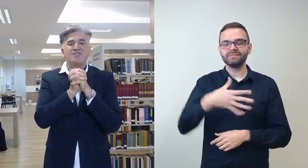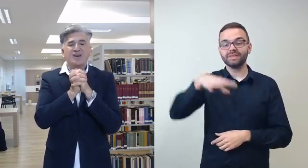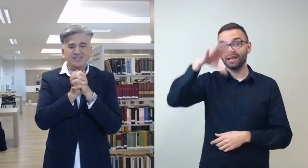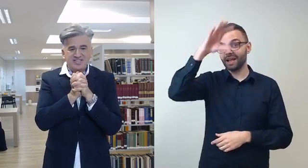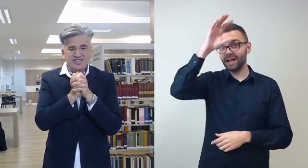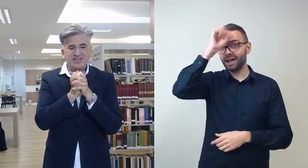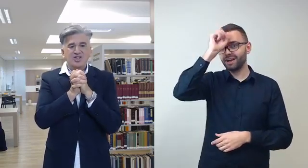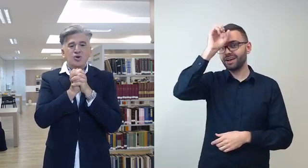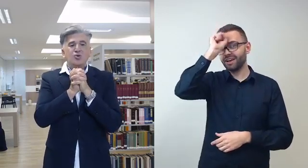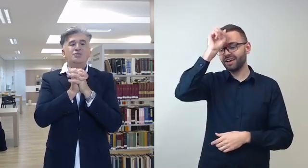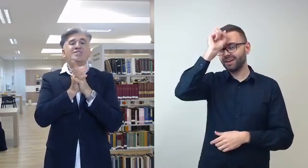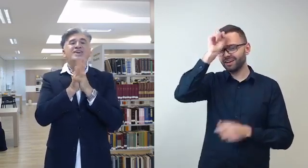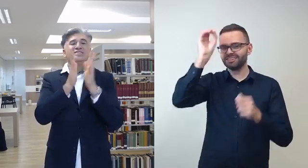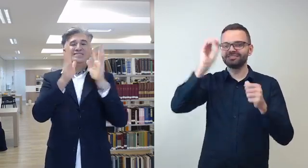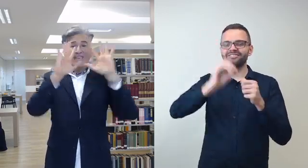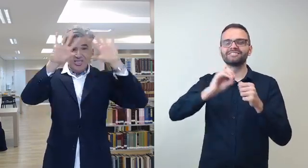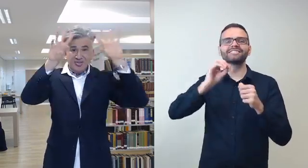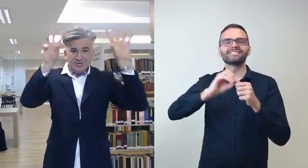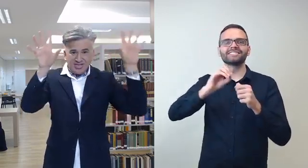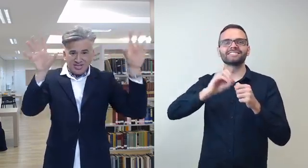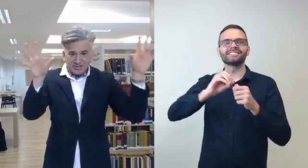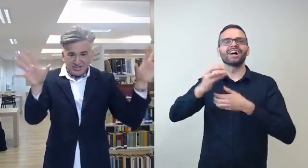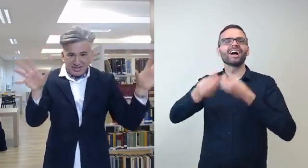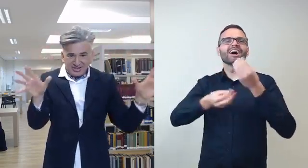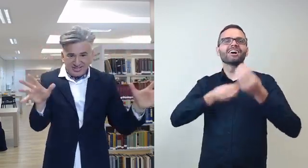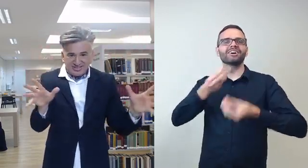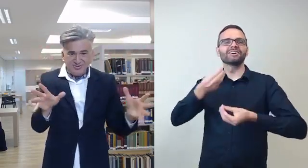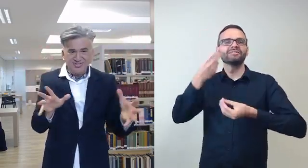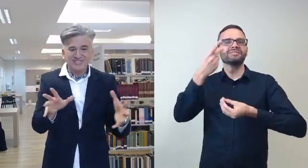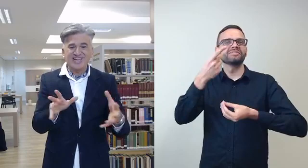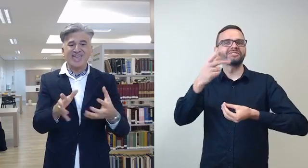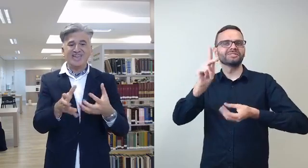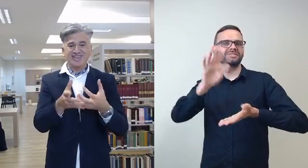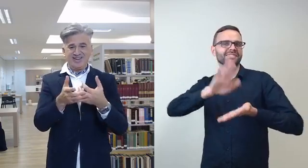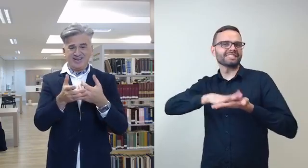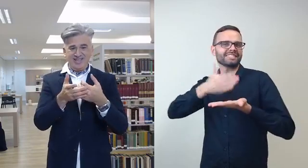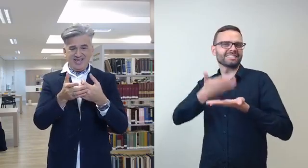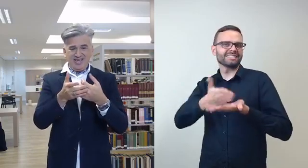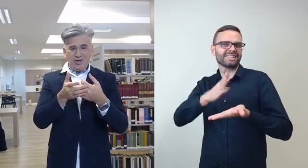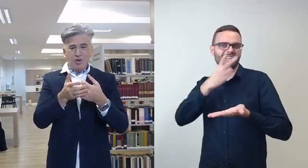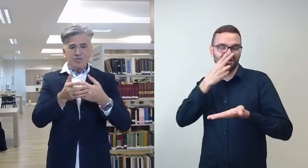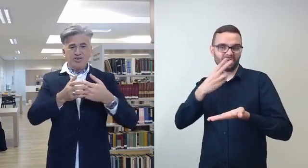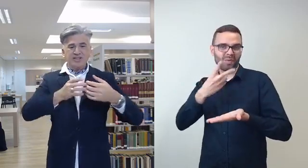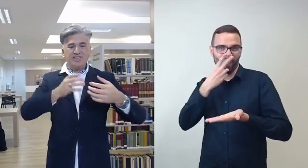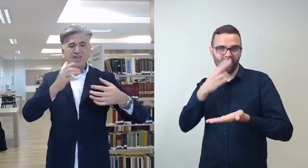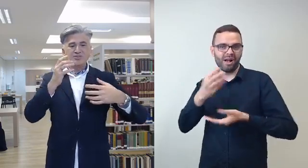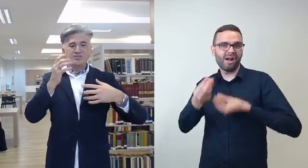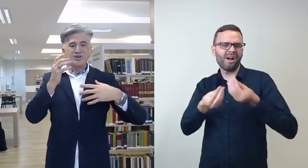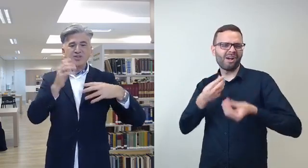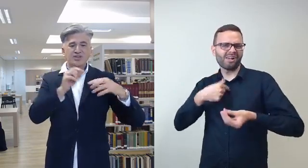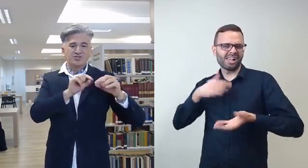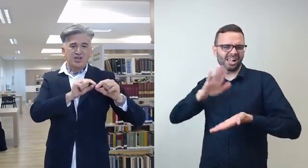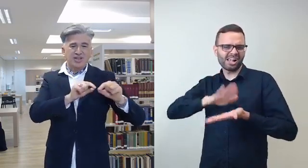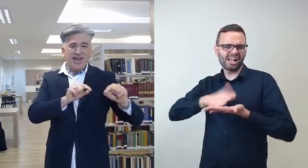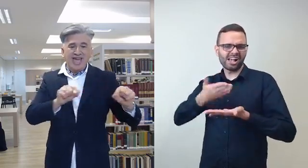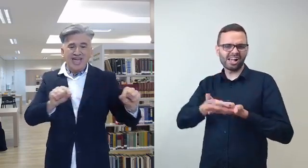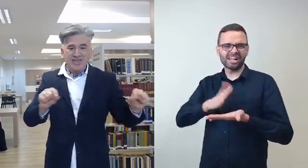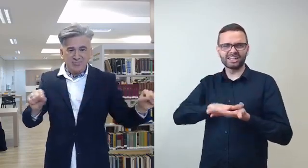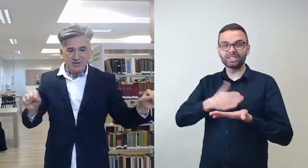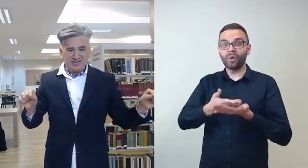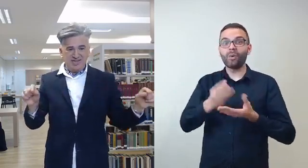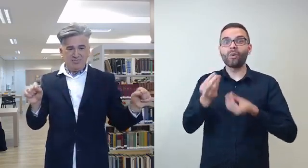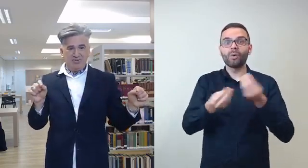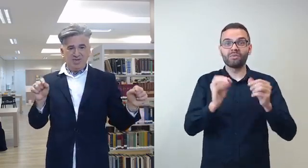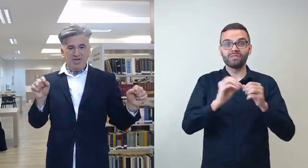a fazer o desenho da sua interpretação, o designer. Como interpretar um storyline,